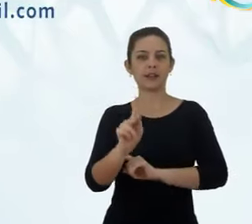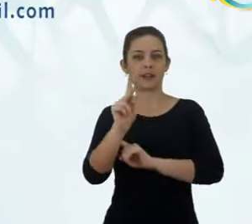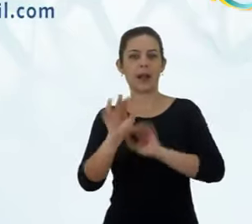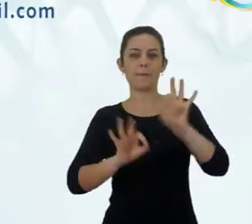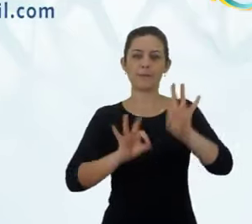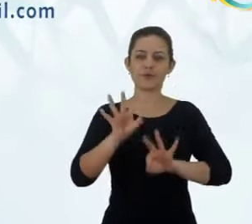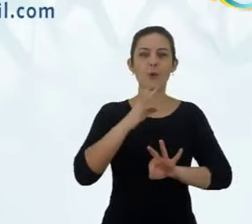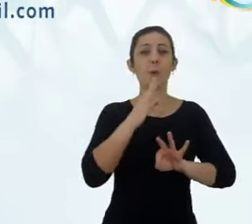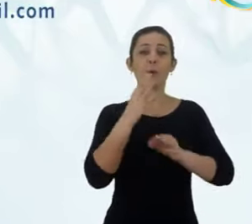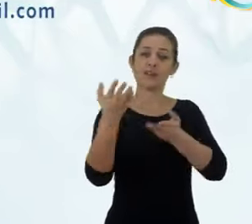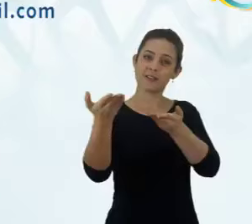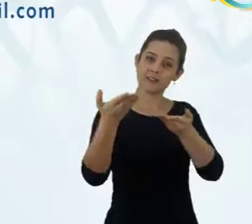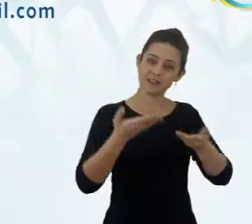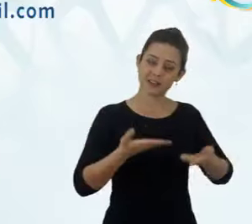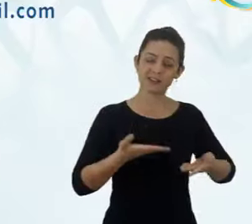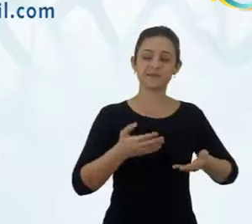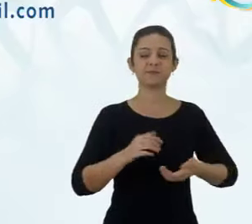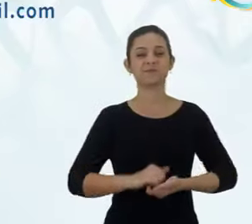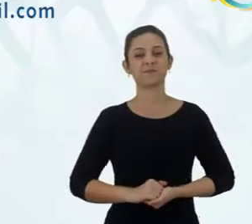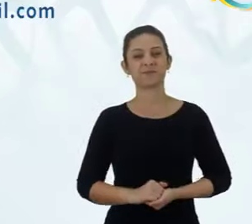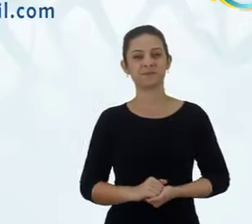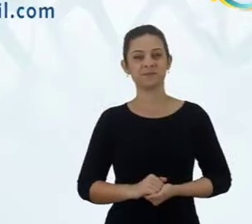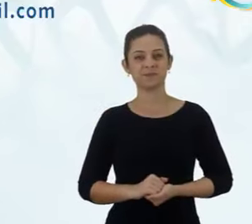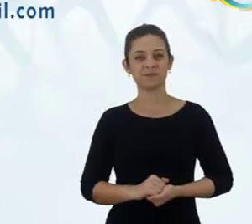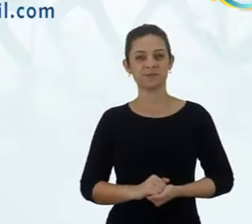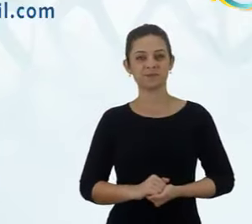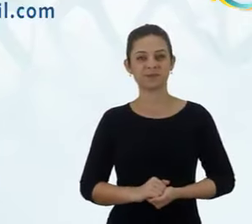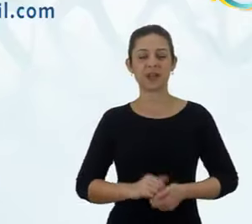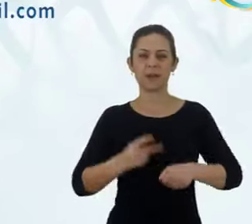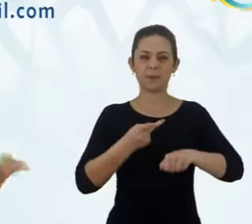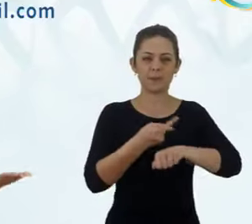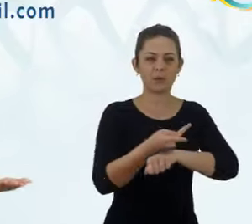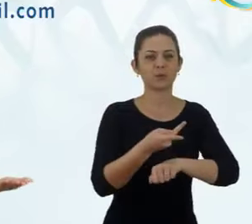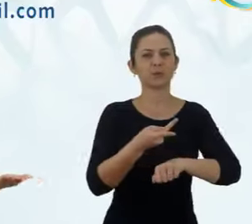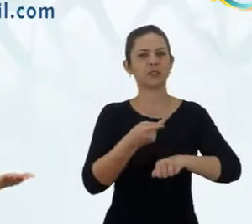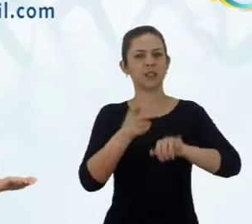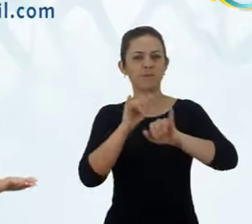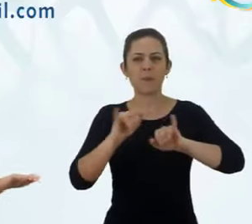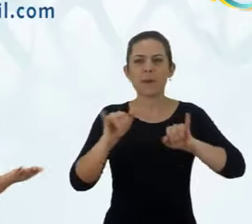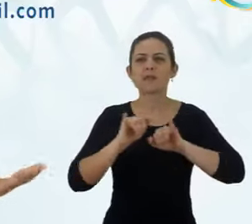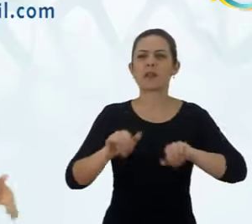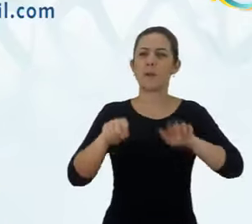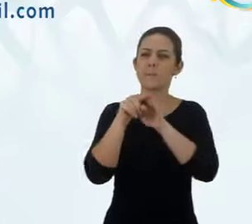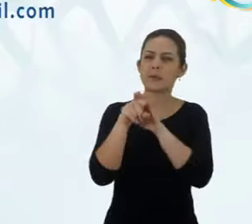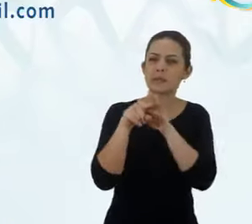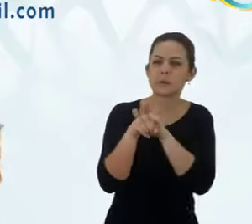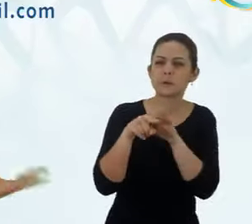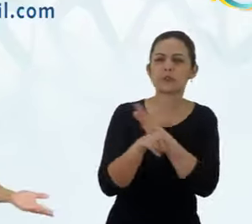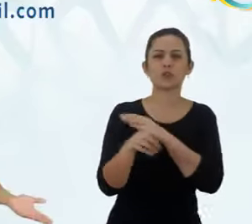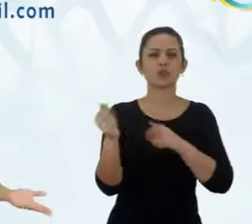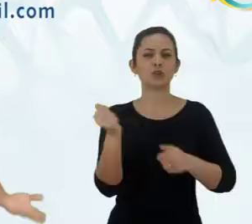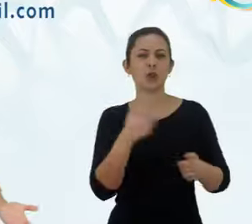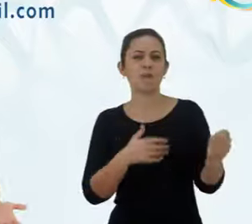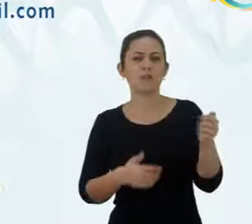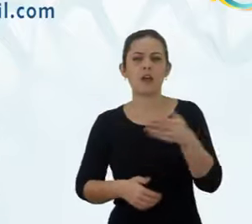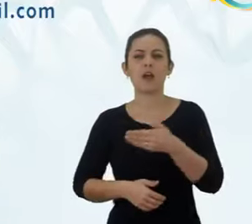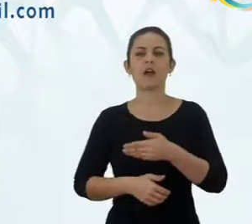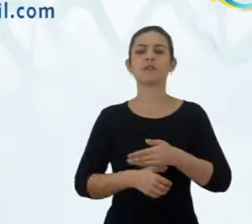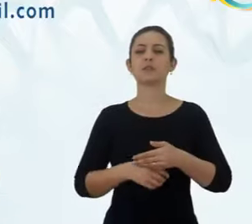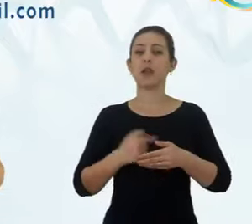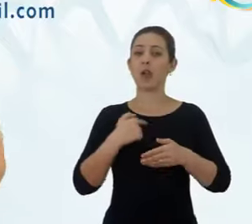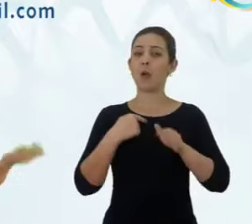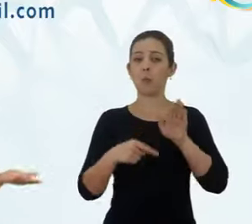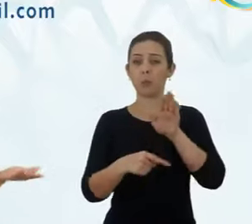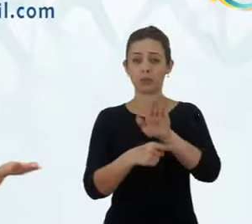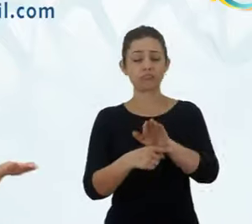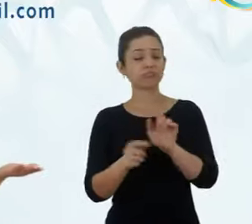e os nossos projetos a hora que vocês quiserem. Busquem por informações, busquem por novidades